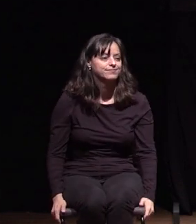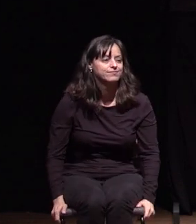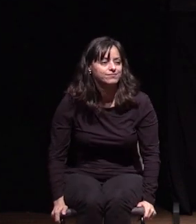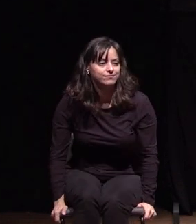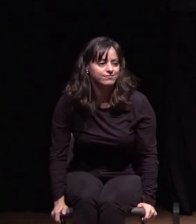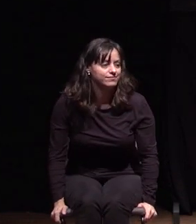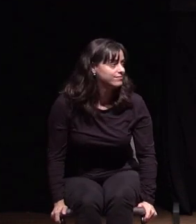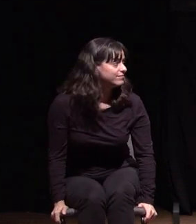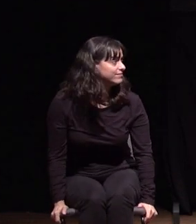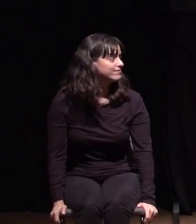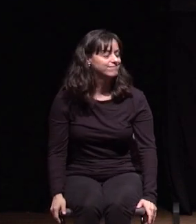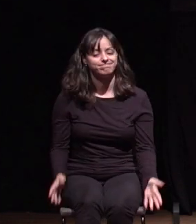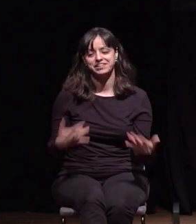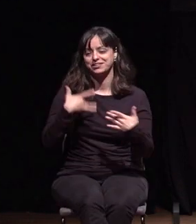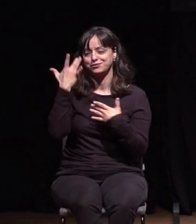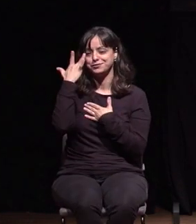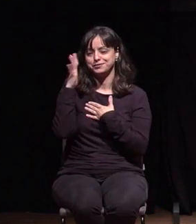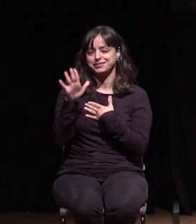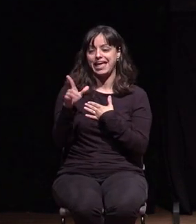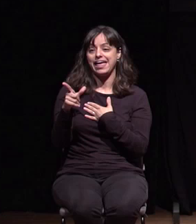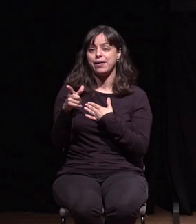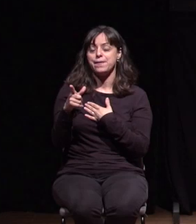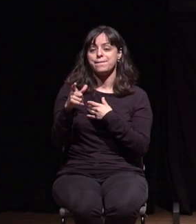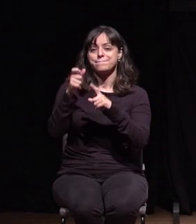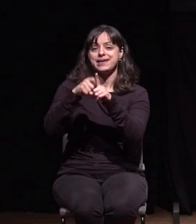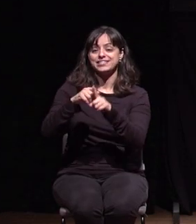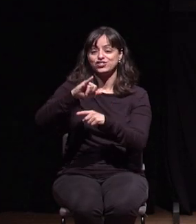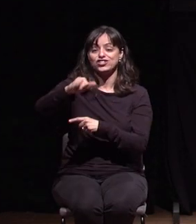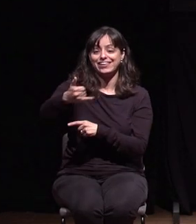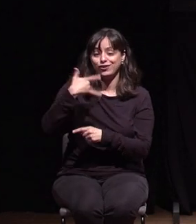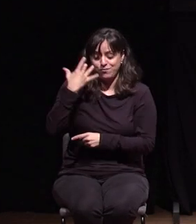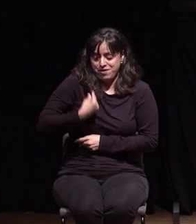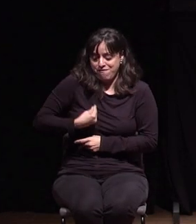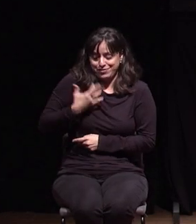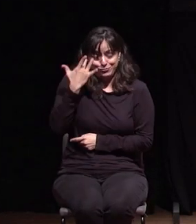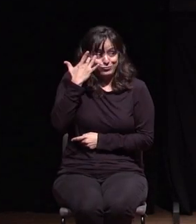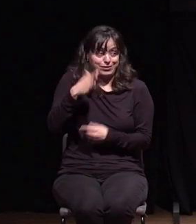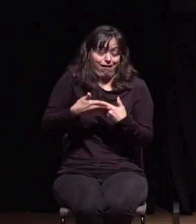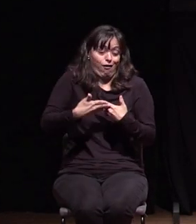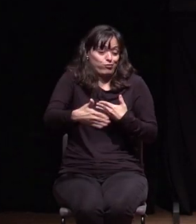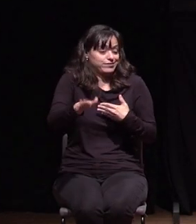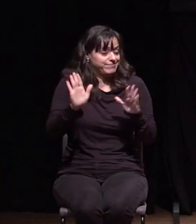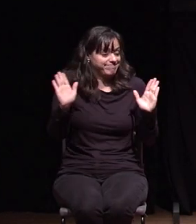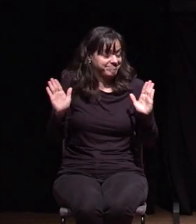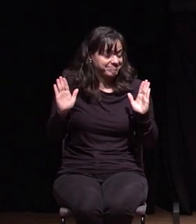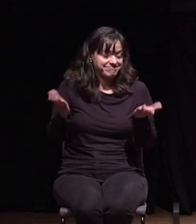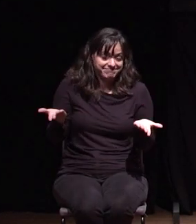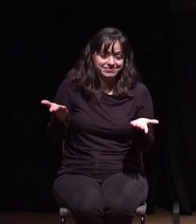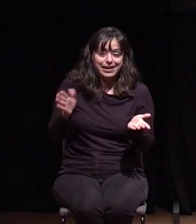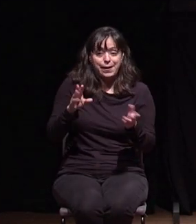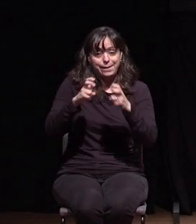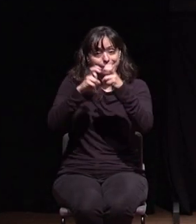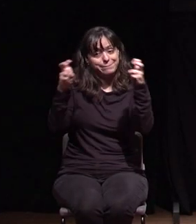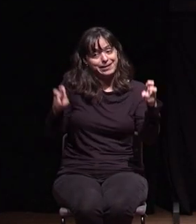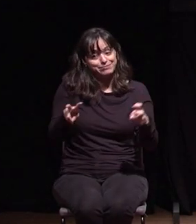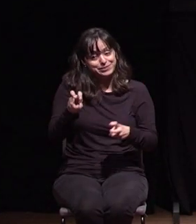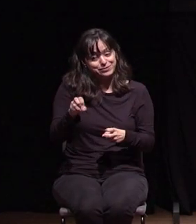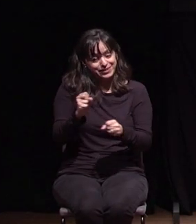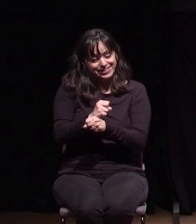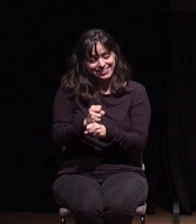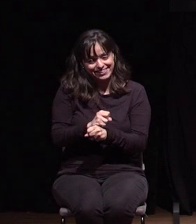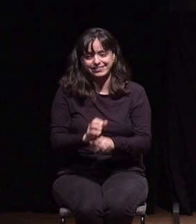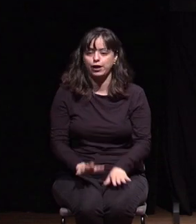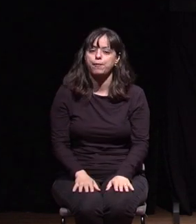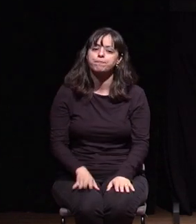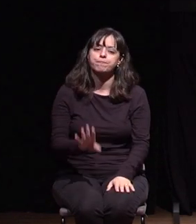não consigo prever nem minha vida a partir de 1º de janeiro, é a estrutura do MASP, então... mas, assim, como eu disse, não tem